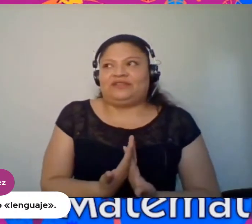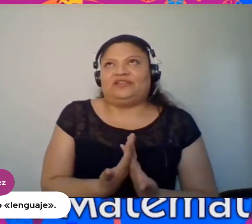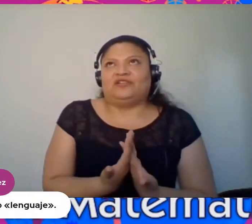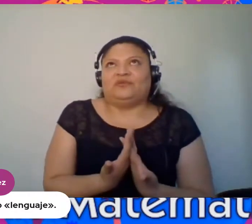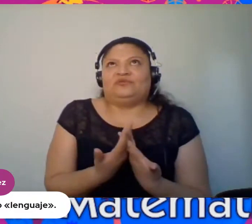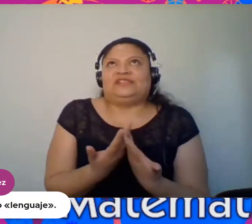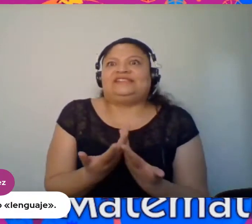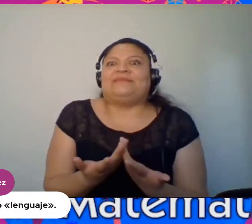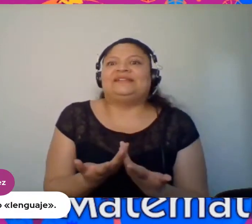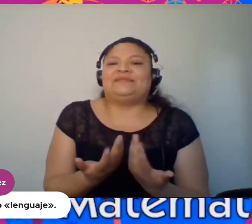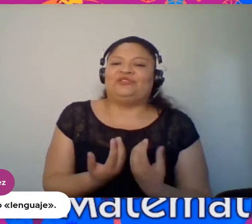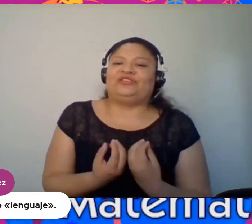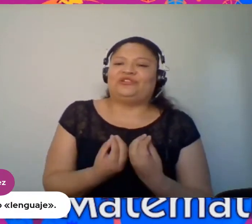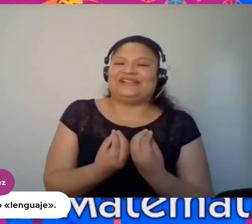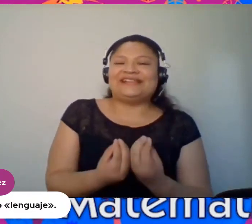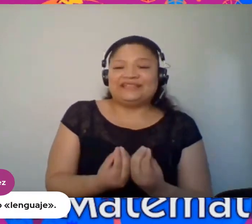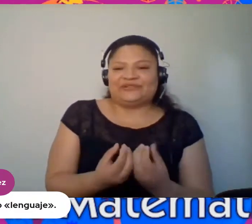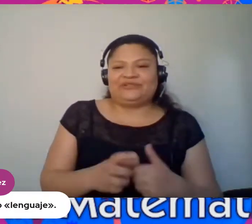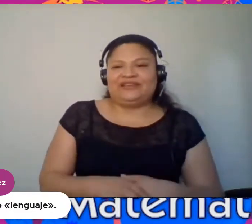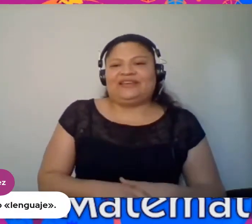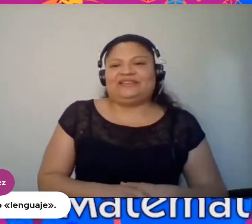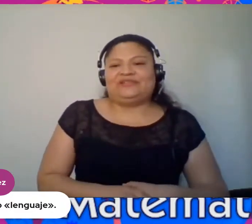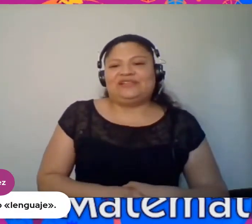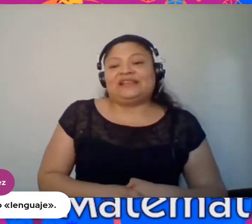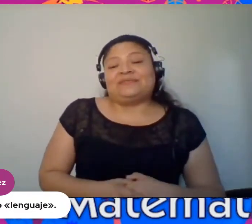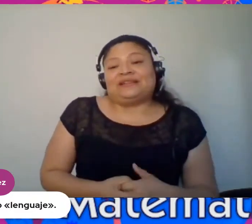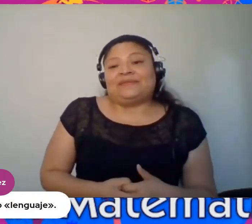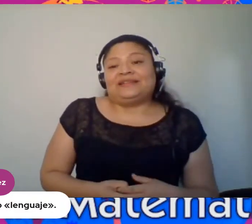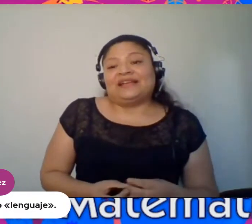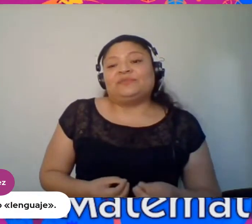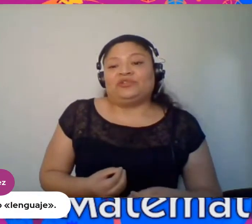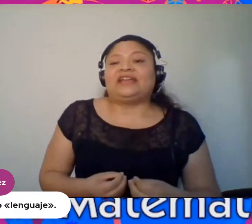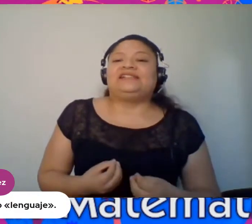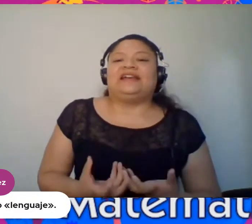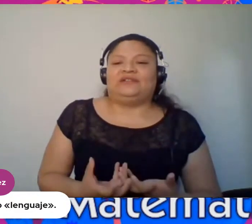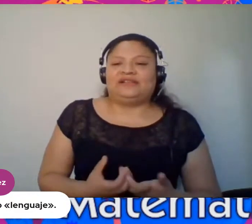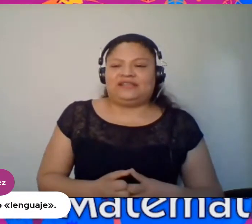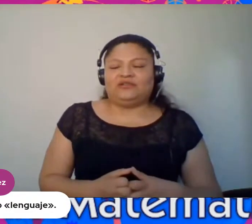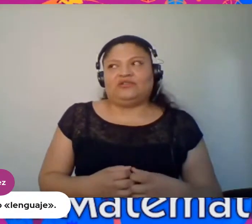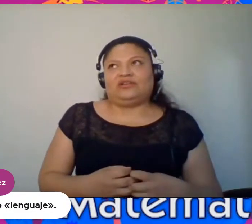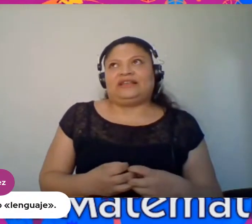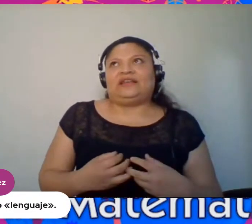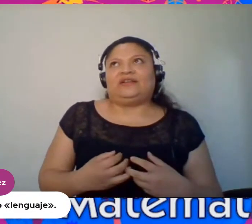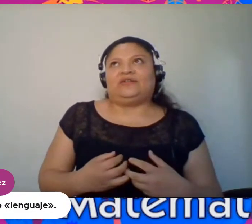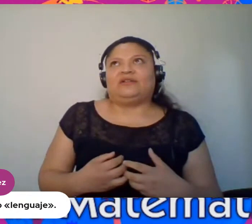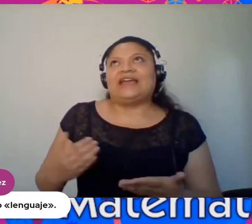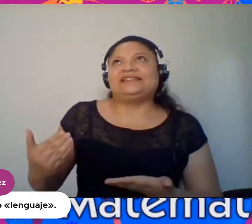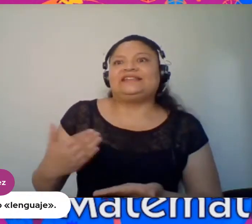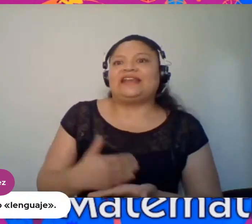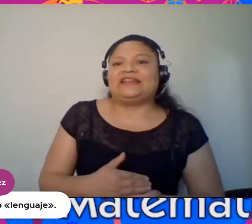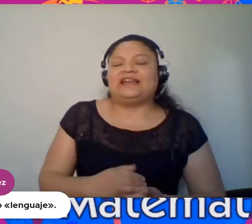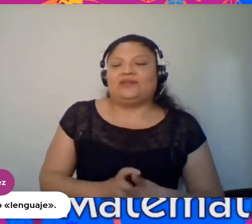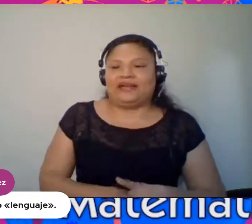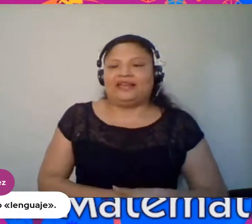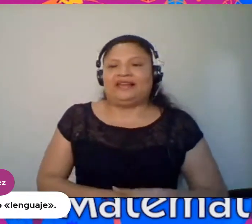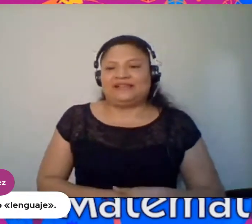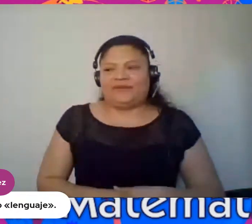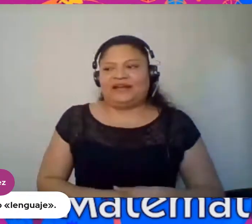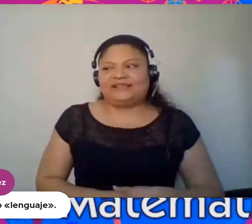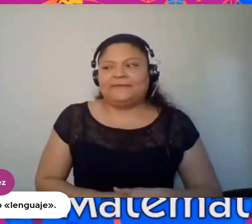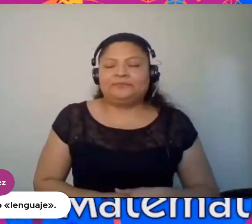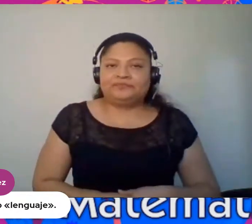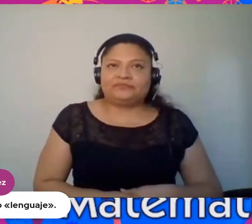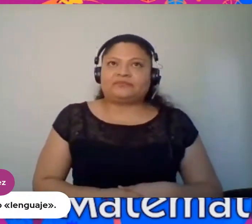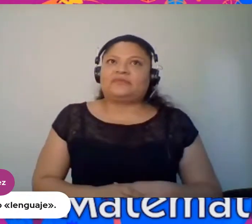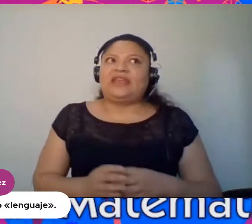se puede definir como un sistema semiótico de signos. Entonces, en matemáticas podría ser algo así, o en ahí sí entraría el lenguaje de